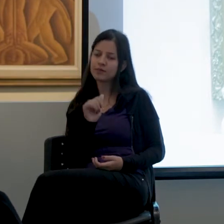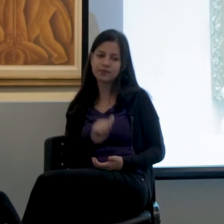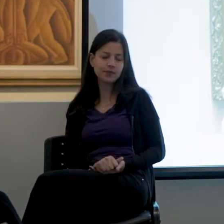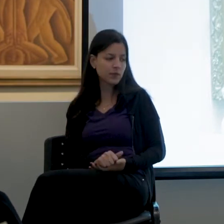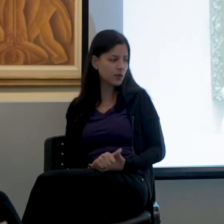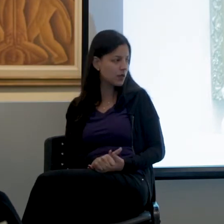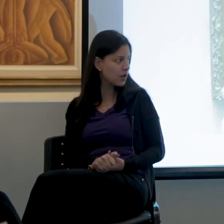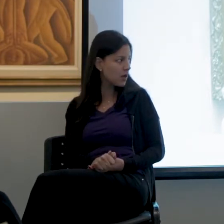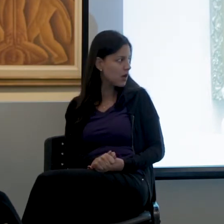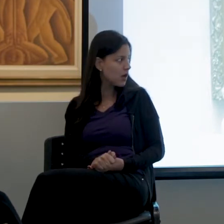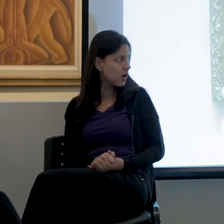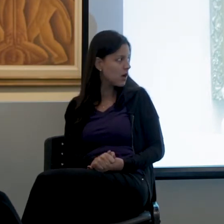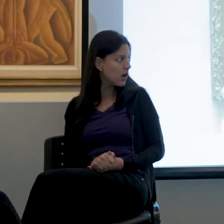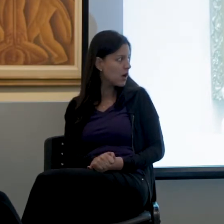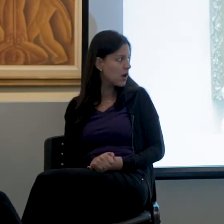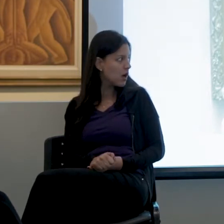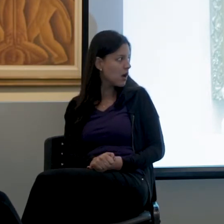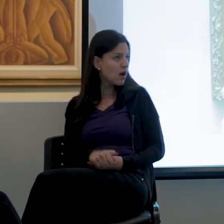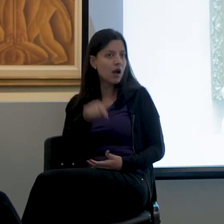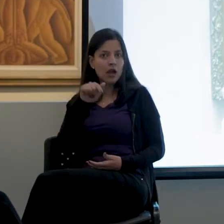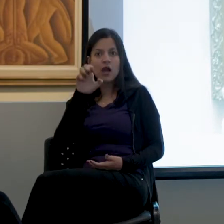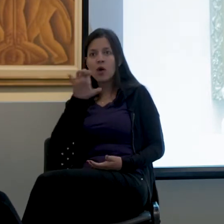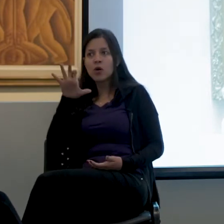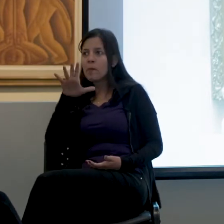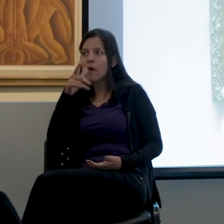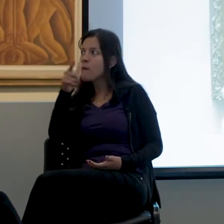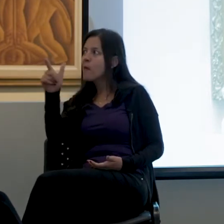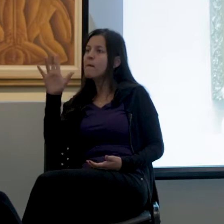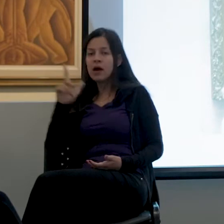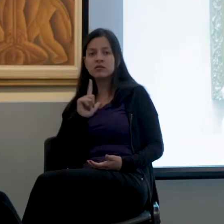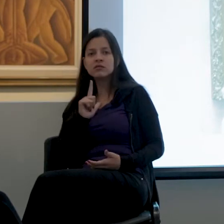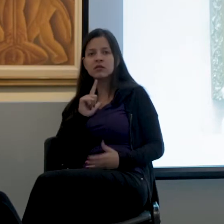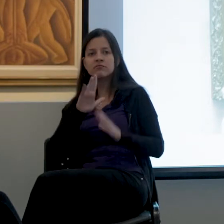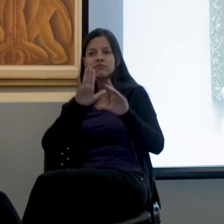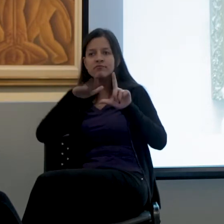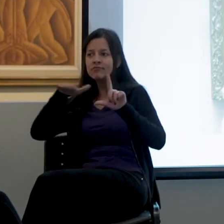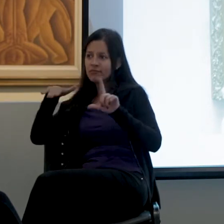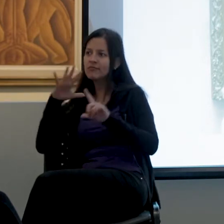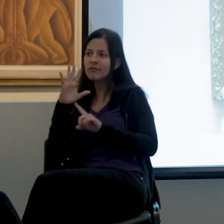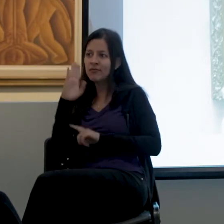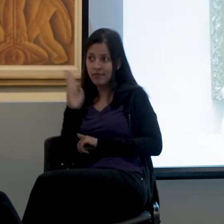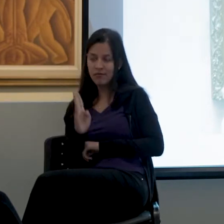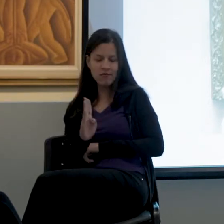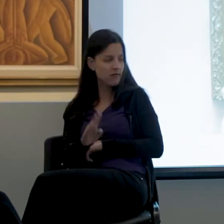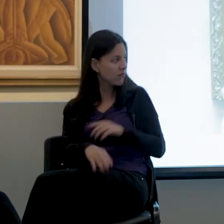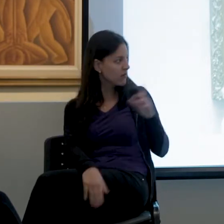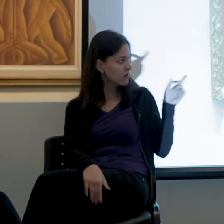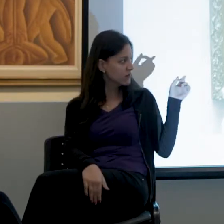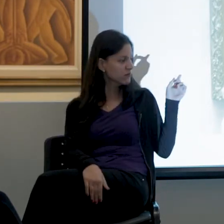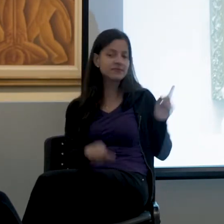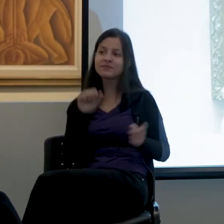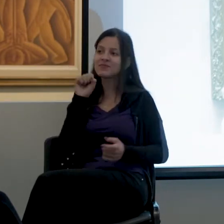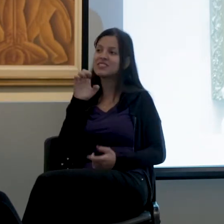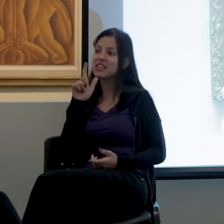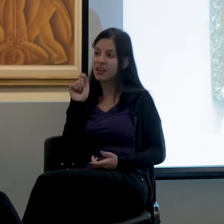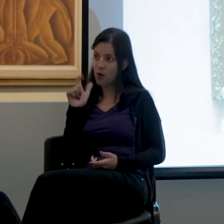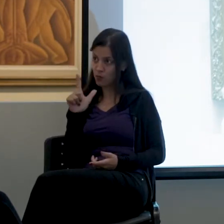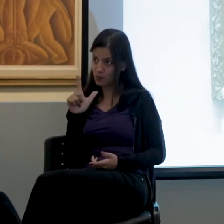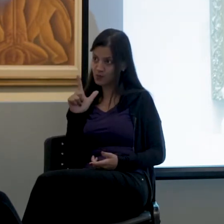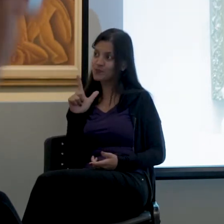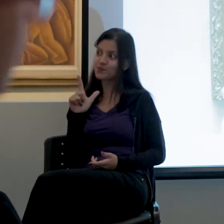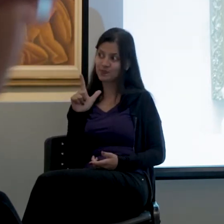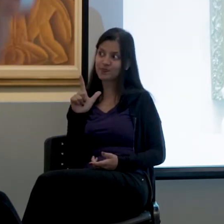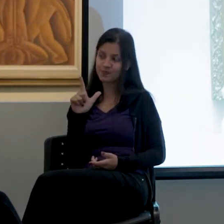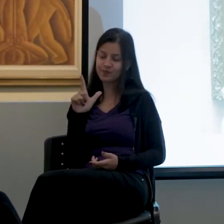aqui a gente não tem exemplos europeus, mas tem brasileiros, por exemplo, ali o Segal,